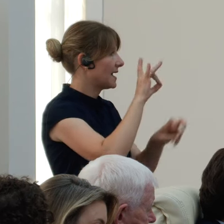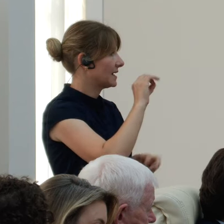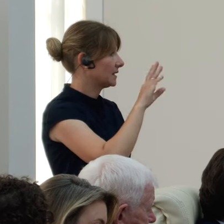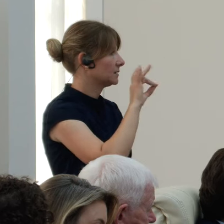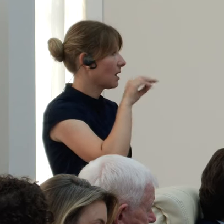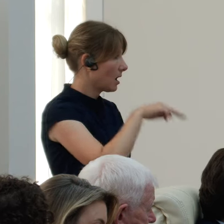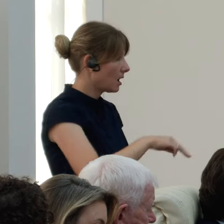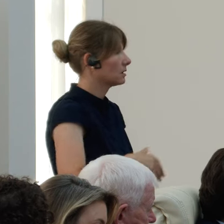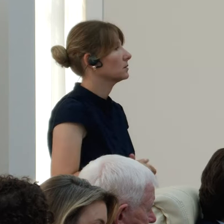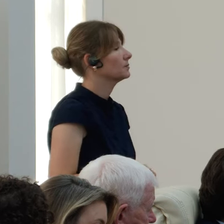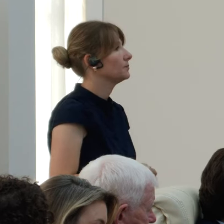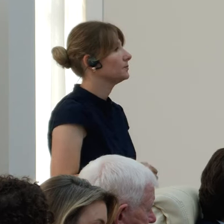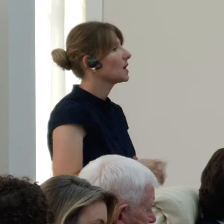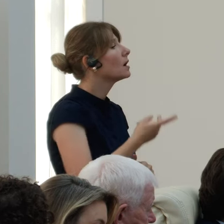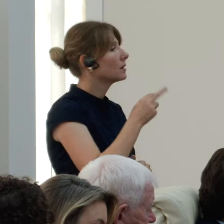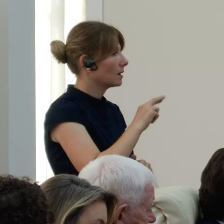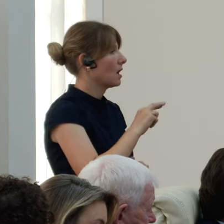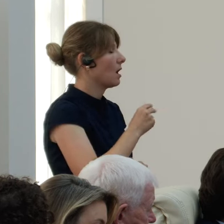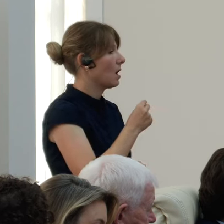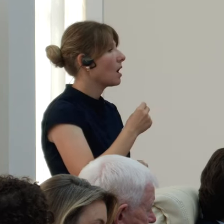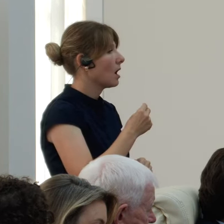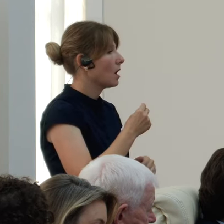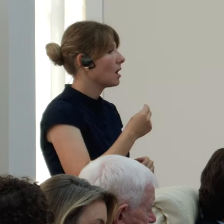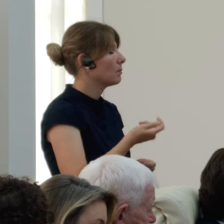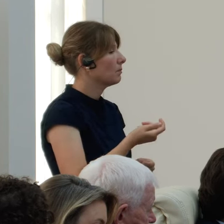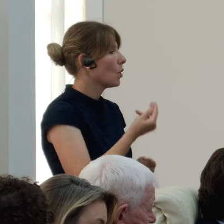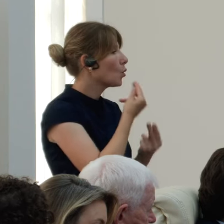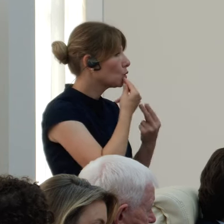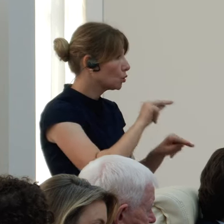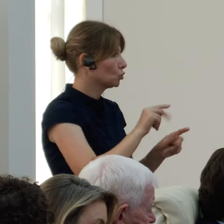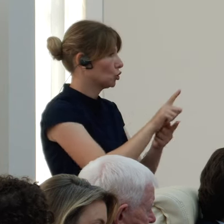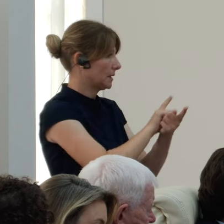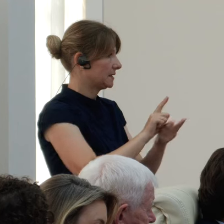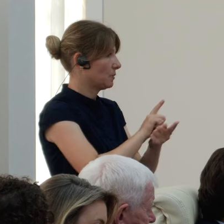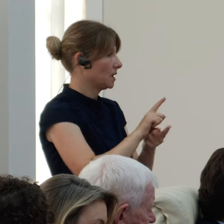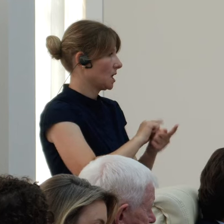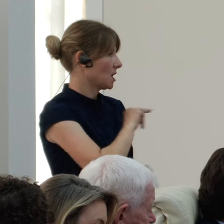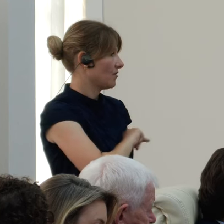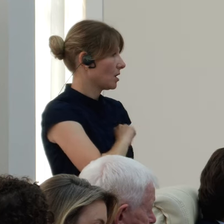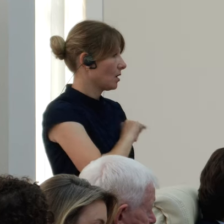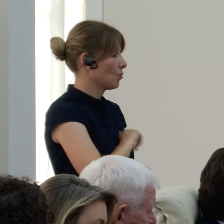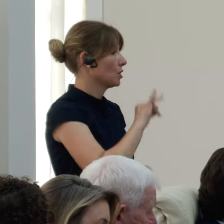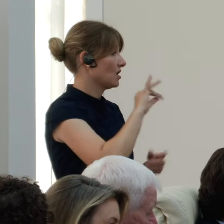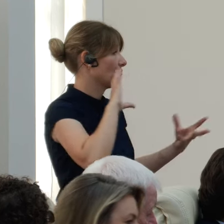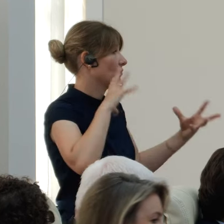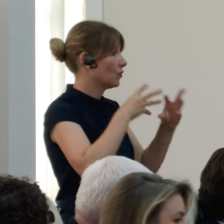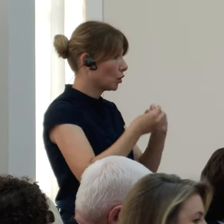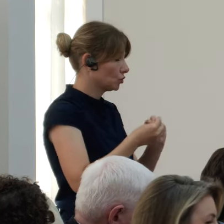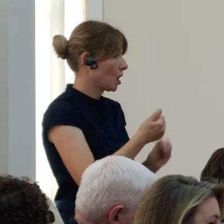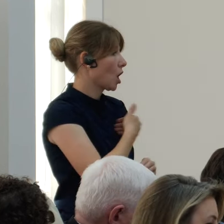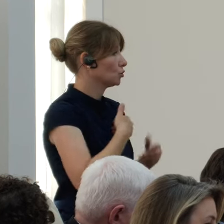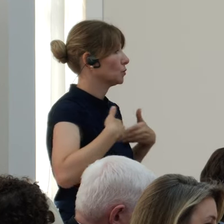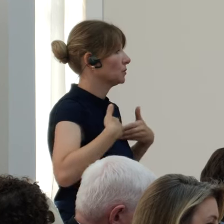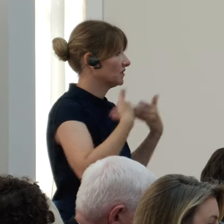și pentru a aduce aceste schimbări transformatoare. În concluzie, aș vrea să